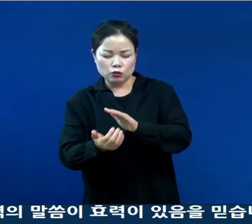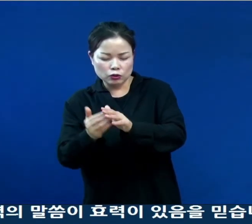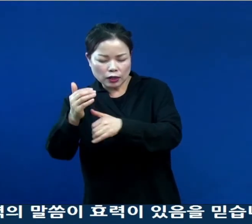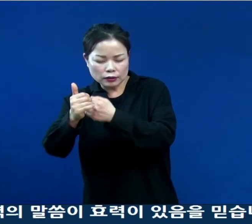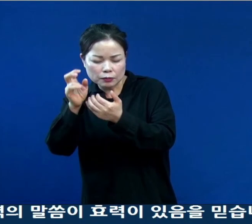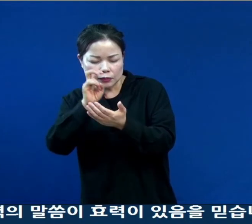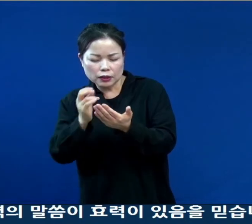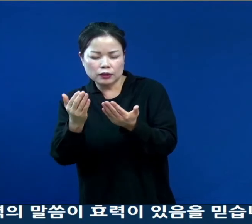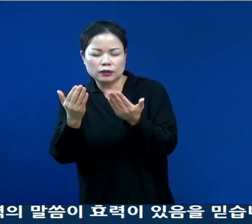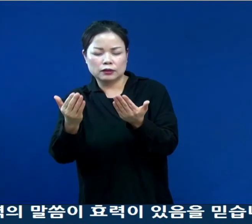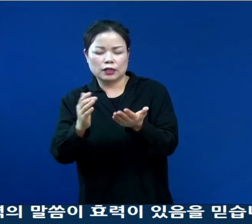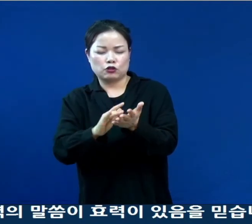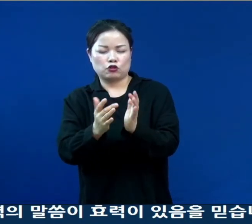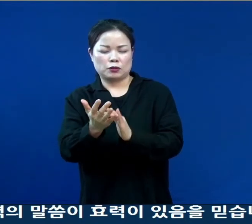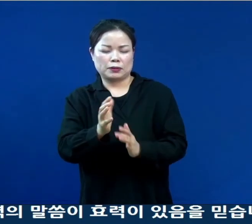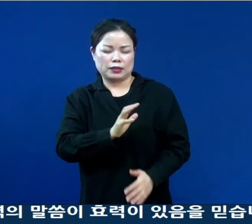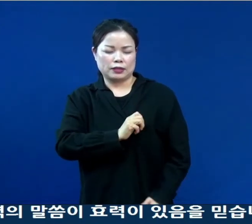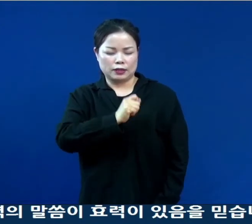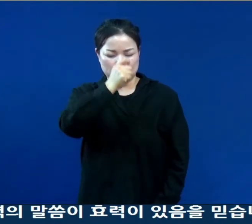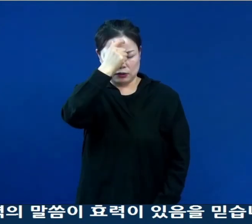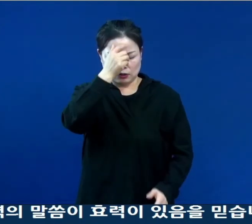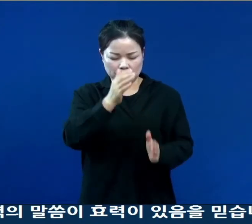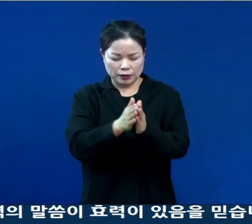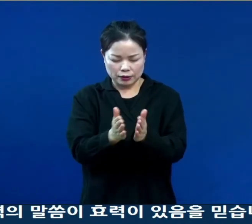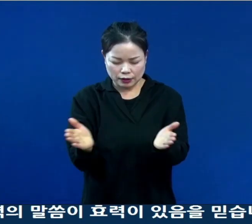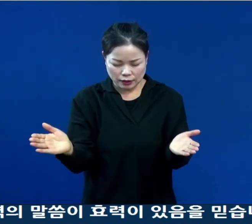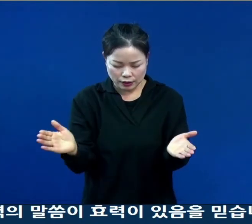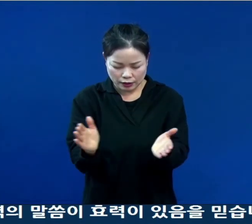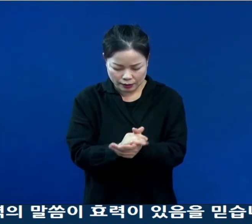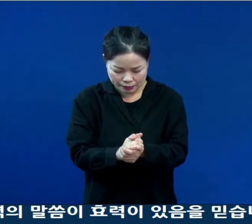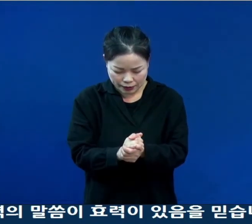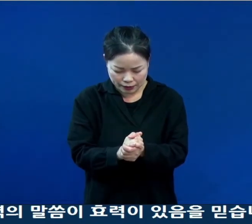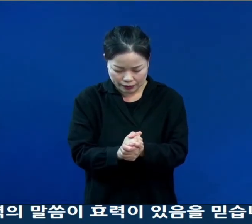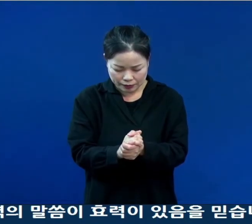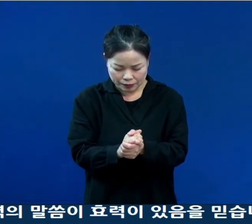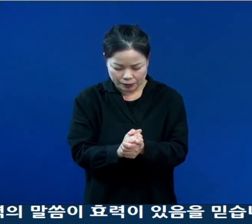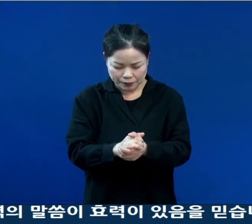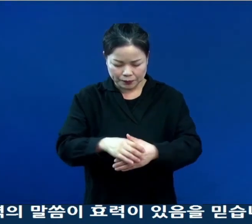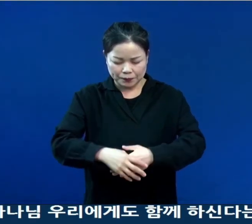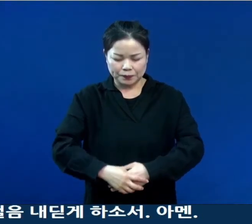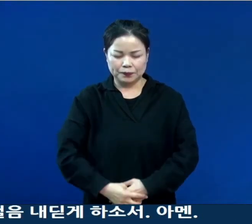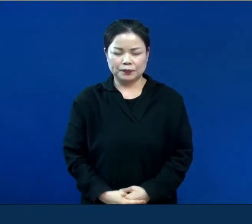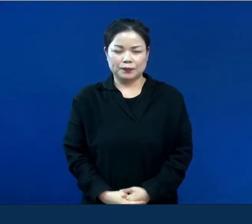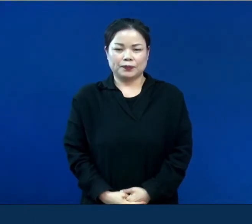이루실 하나님을 찬양하오며 예수님의 이름으로 기도하옵나이다. 아멘.